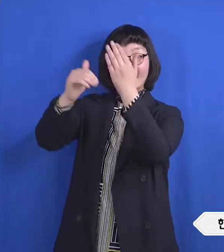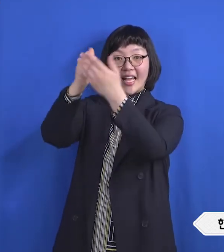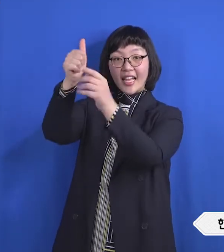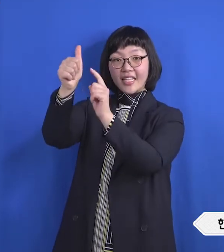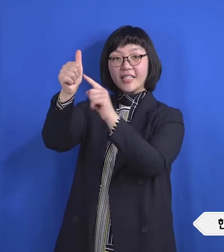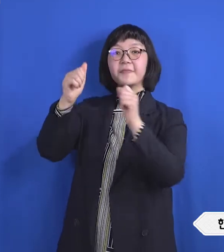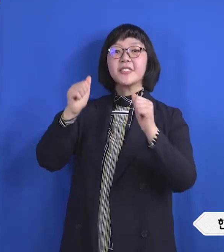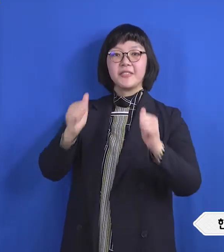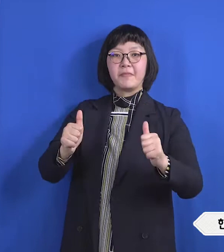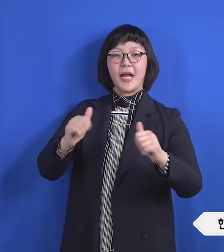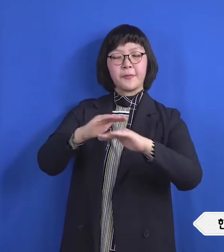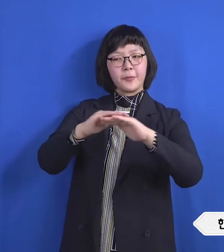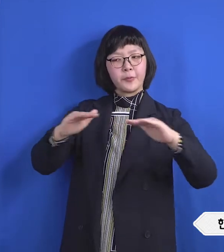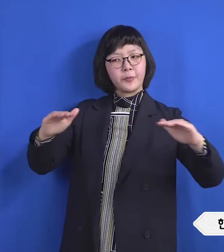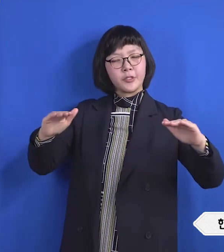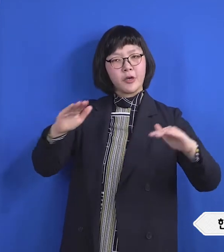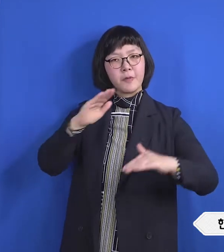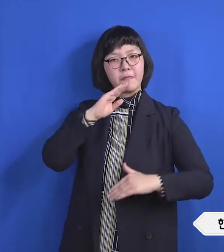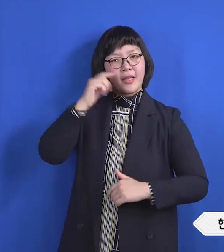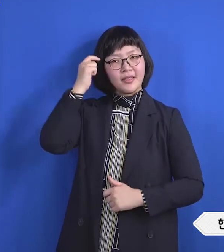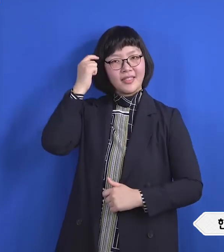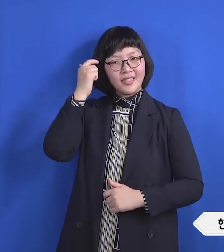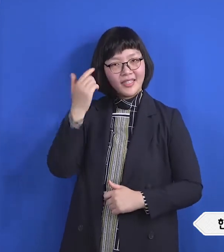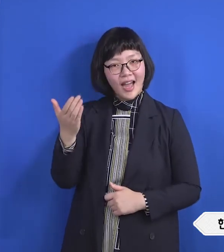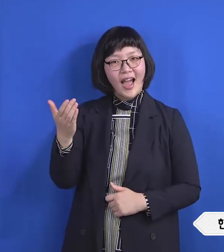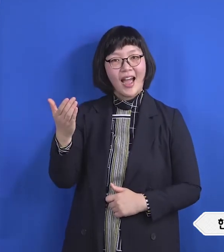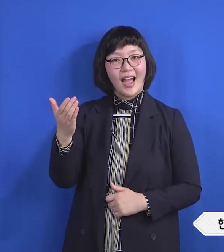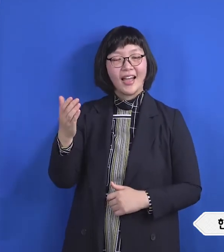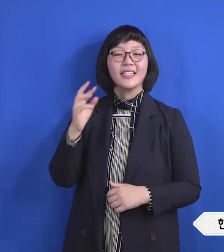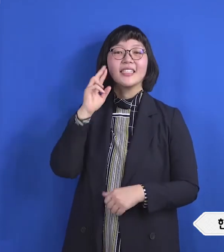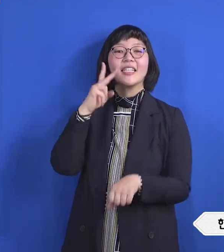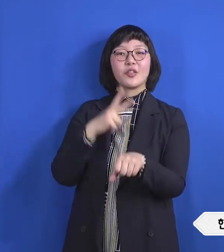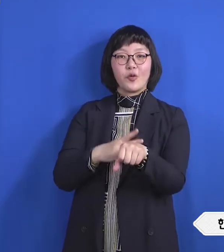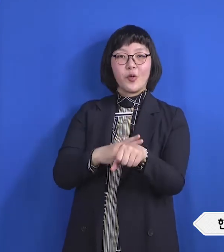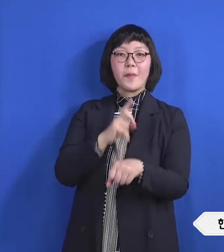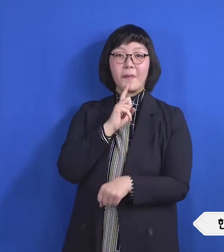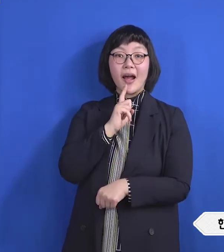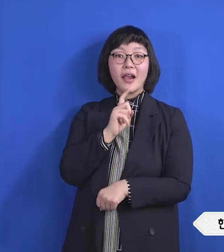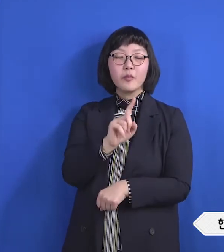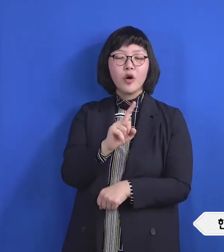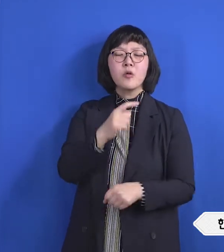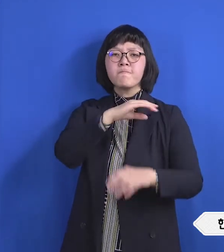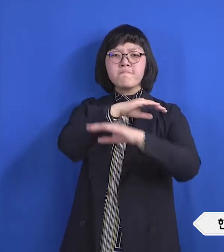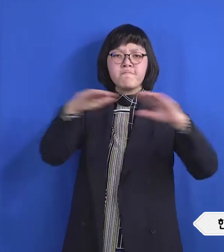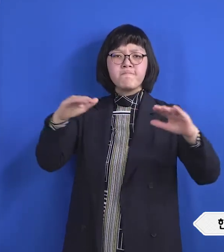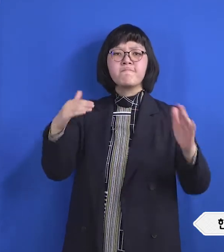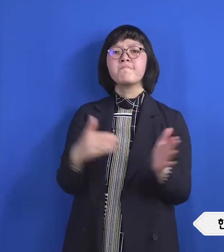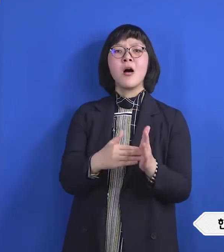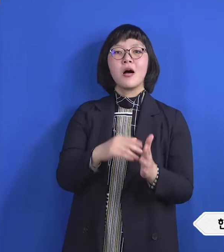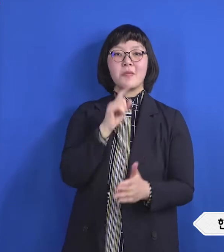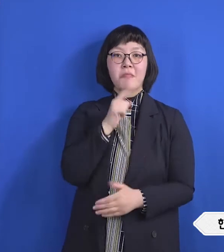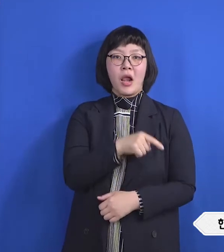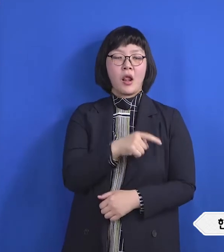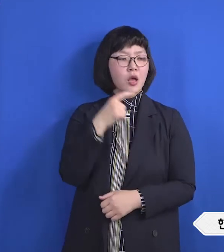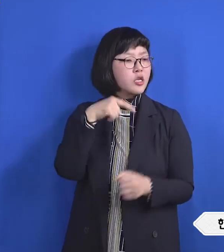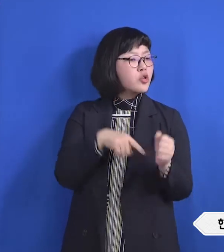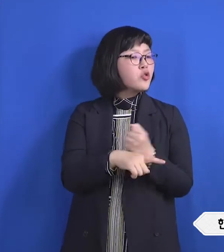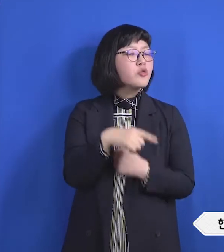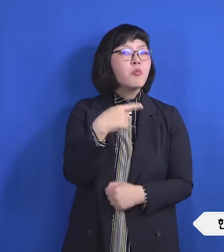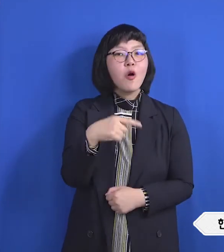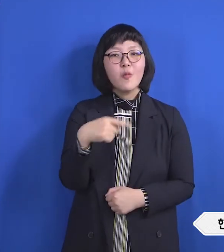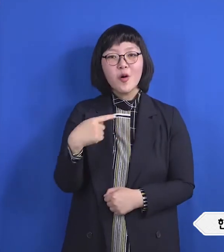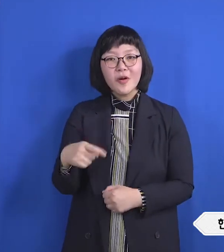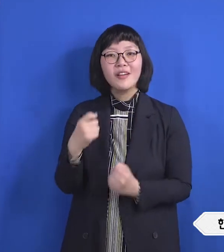하나님의 심판은 공정한 것이다, 그렇게 사도 바울이 단언을 하는데 왜 그런지를 같이